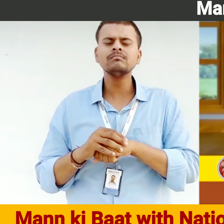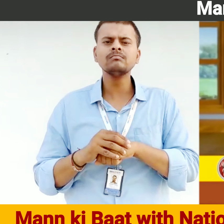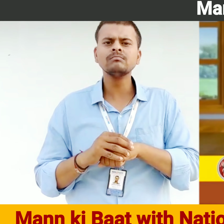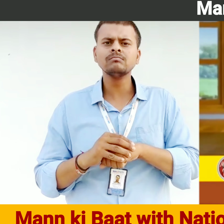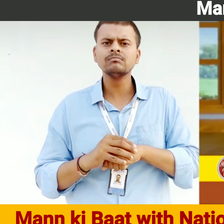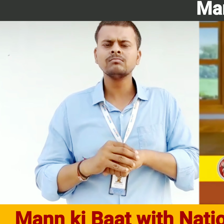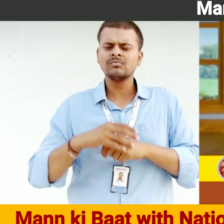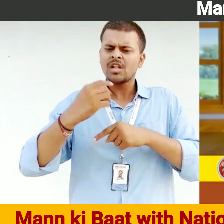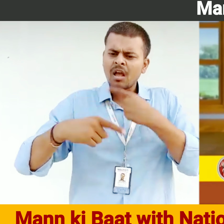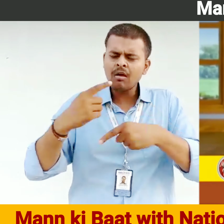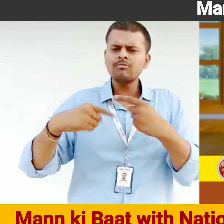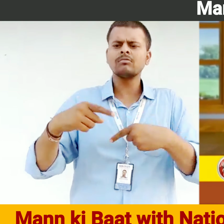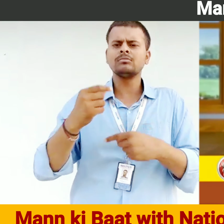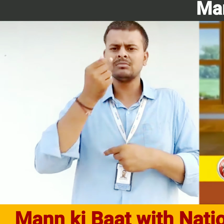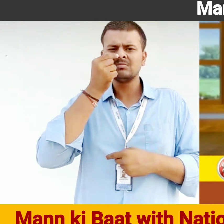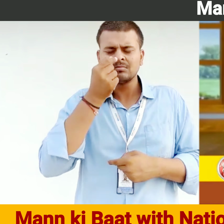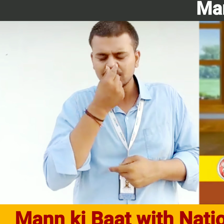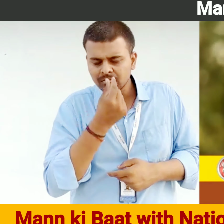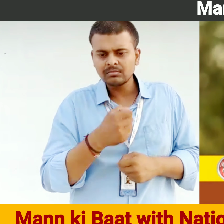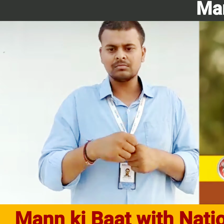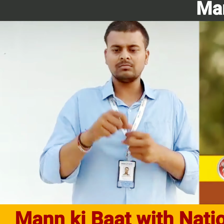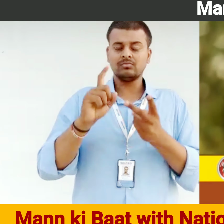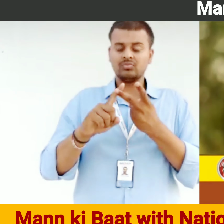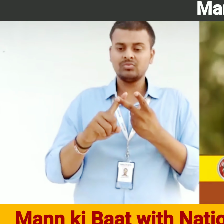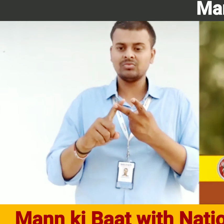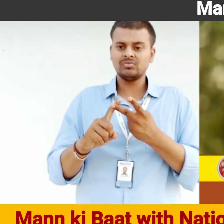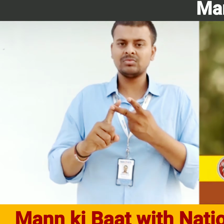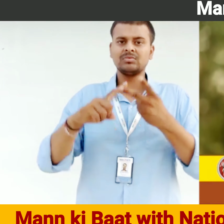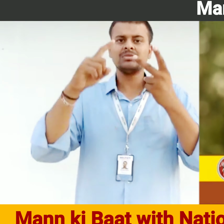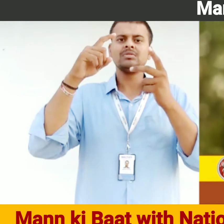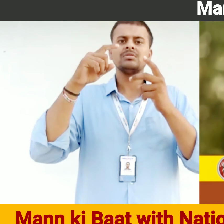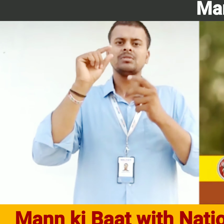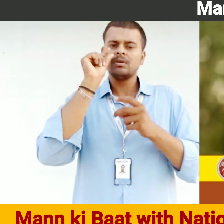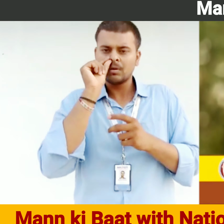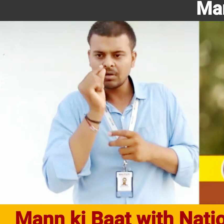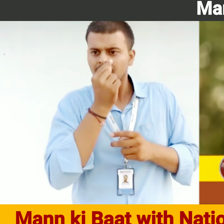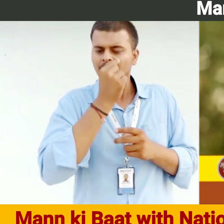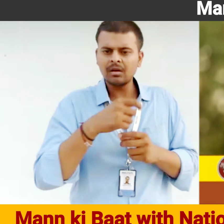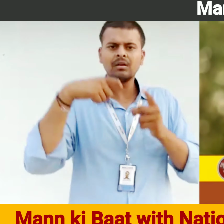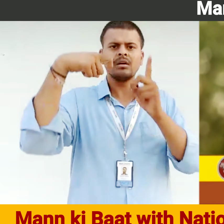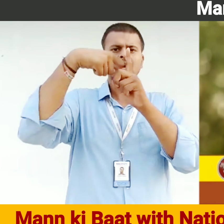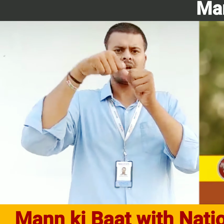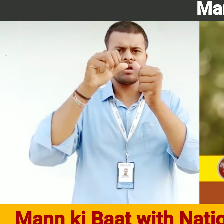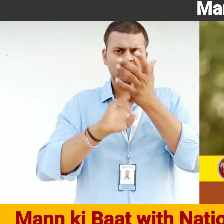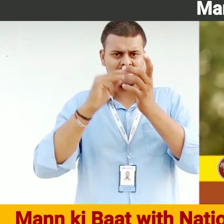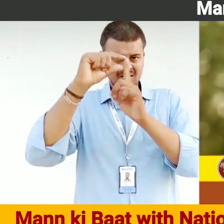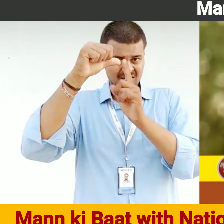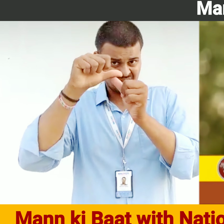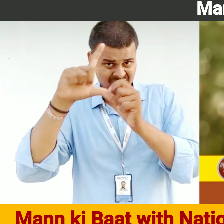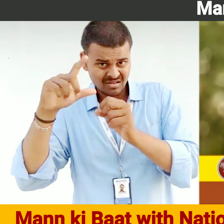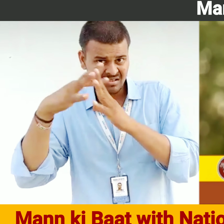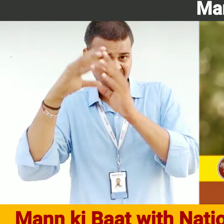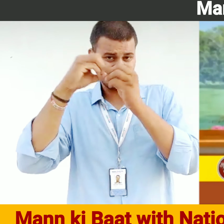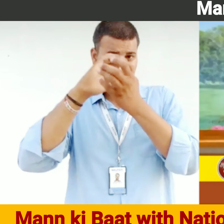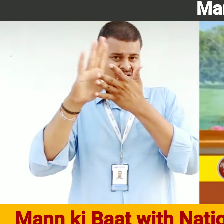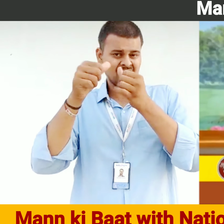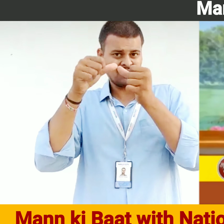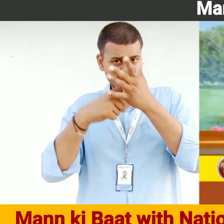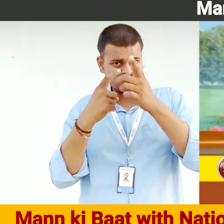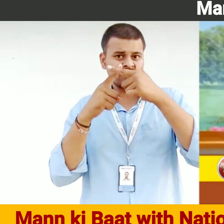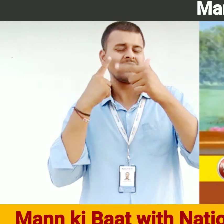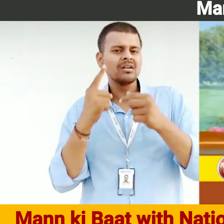टाइम टेस्टेड टेक्निक्स हैं जिसका अपना अलग महत्व है। कपालभाति और अनुलोम विलोम प्राणायाम से अधिकतर लोग परिचित